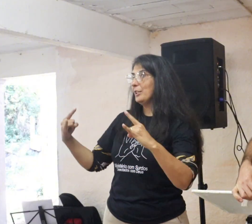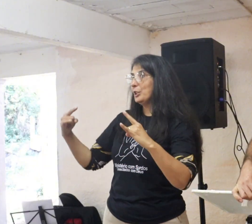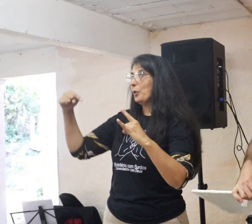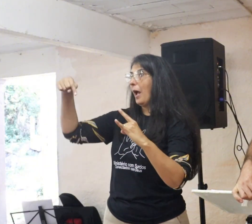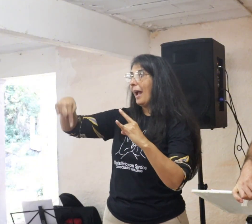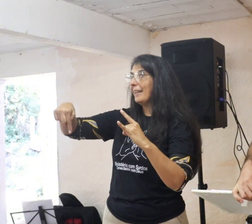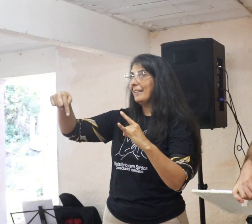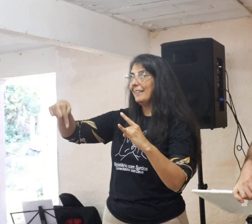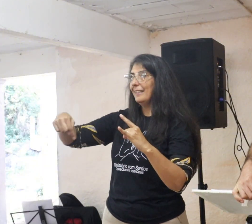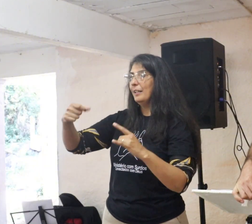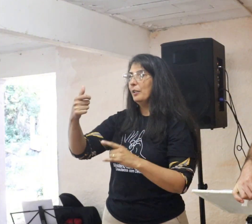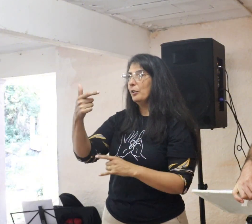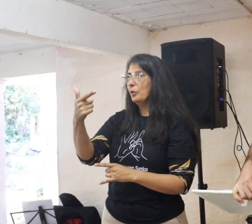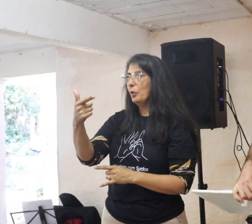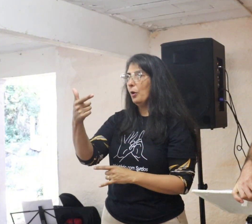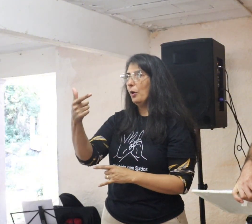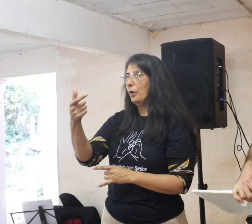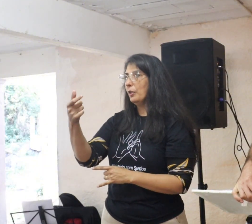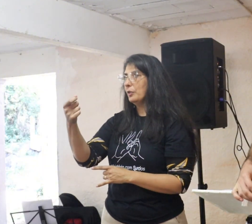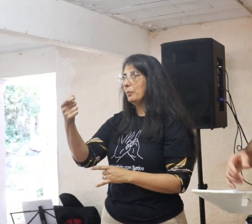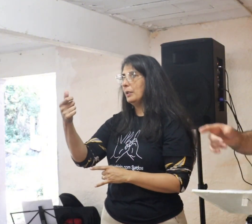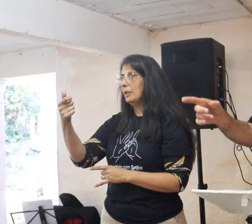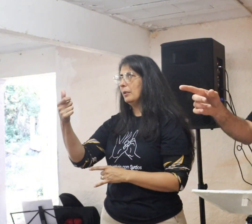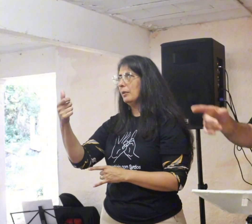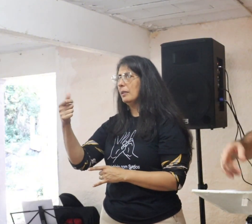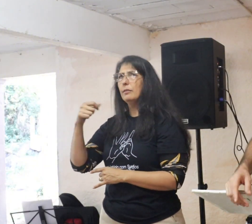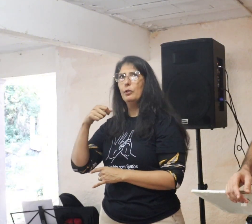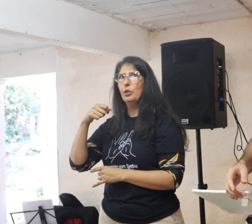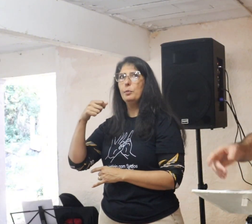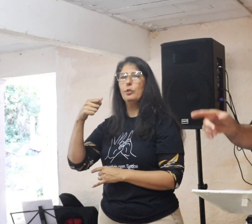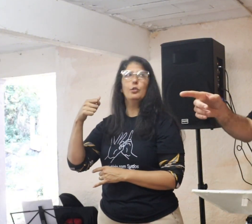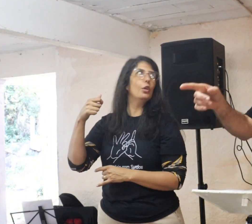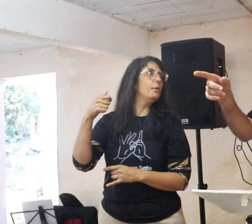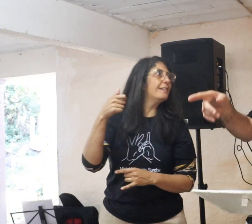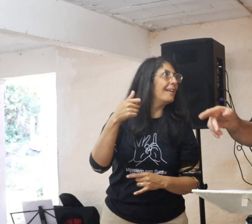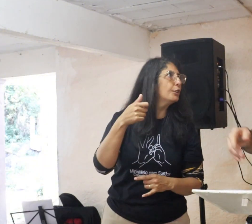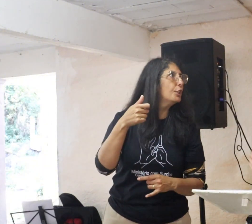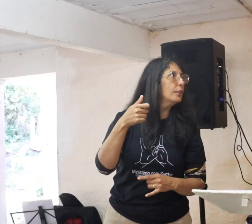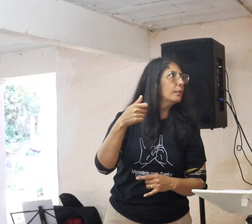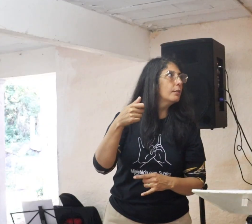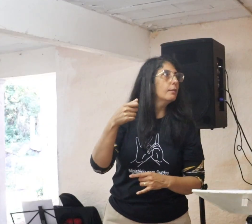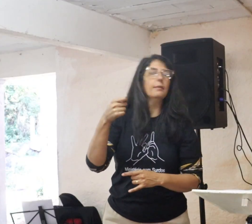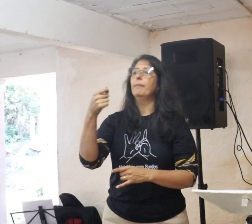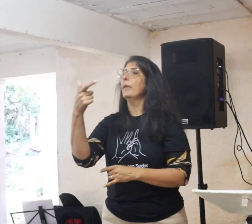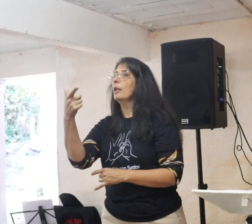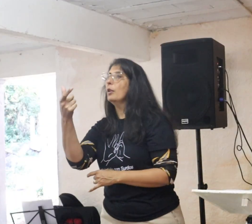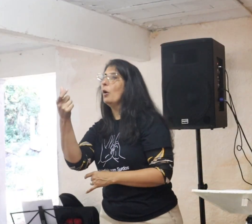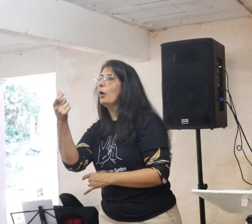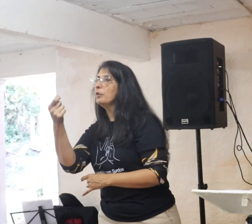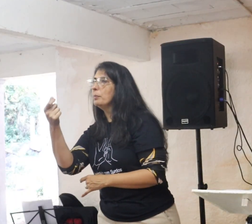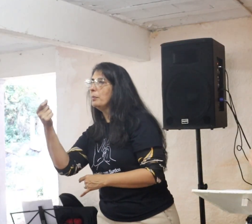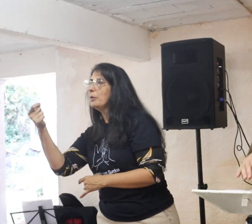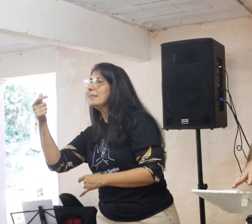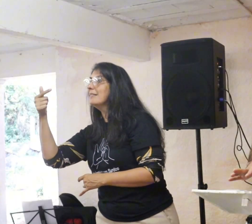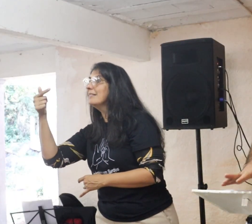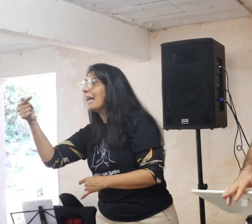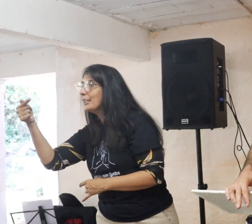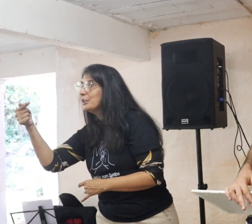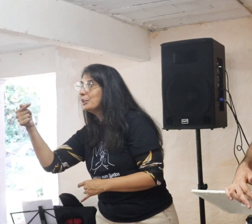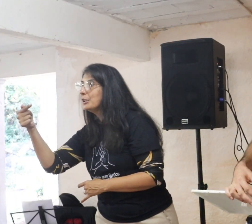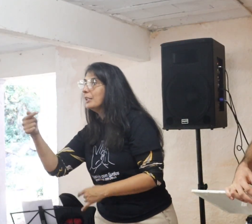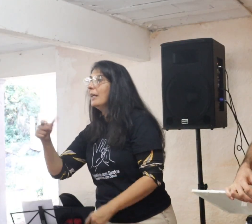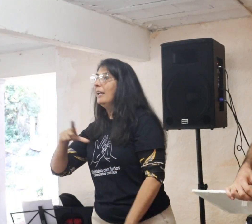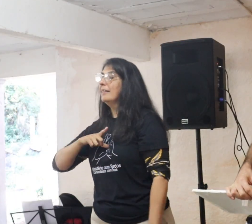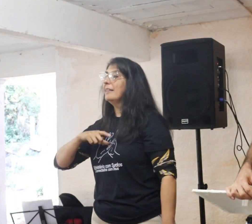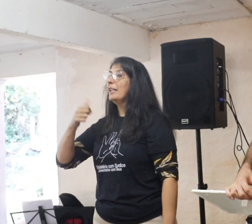hotel, né, ficamos aqui, e nós estamos lembrando disso, né? A filha do meio, 2007, tem